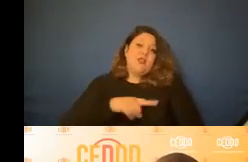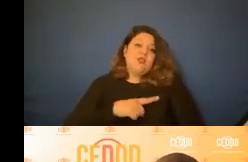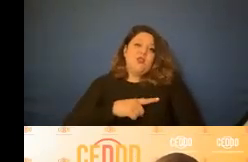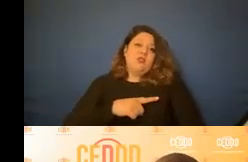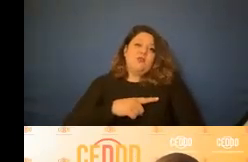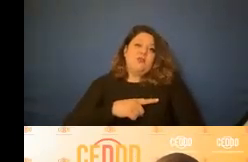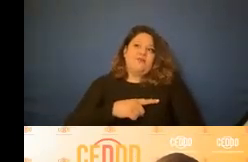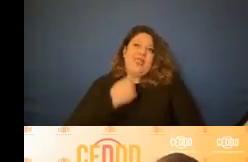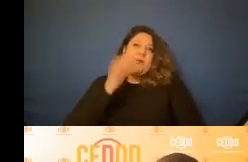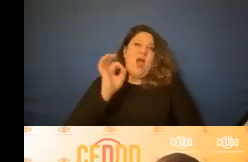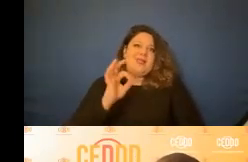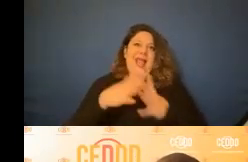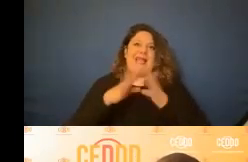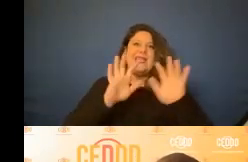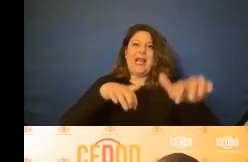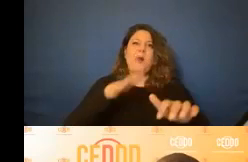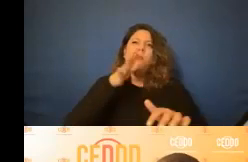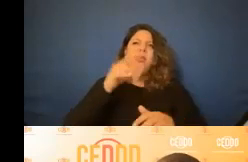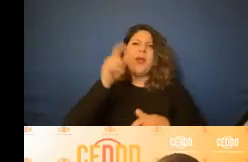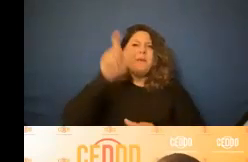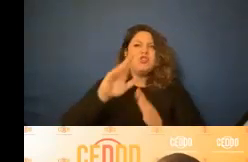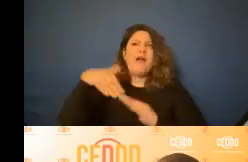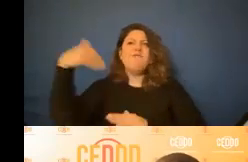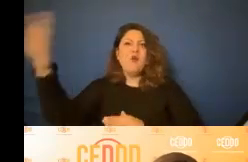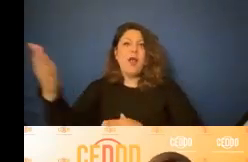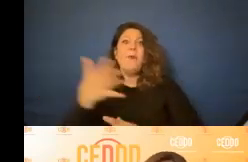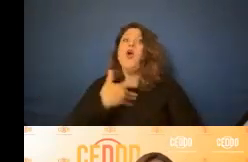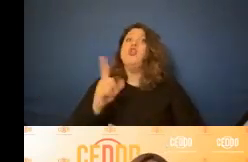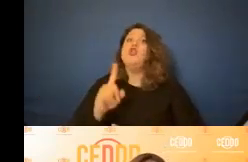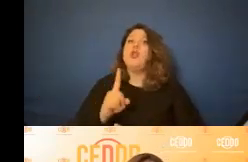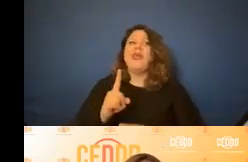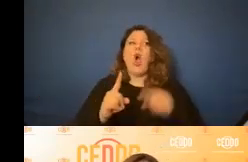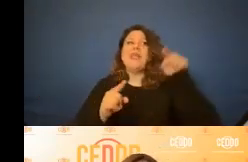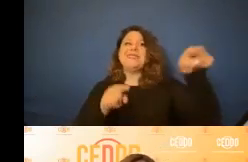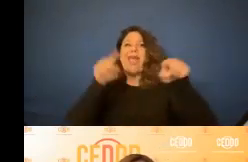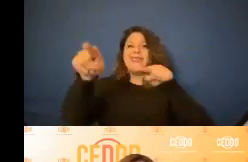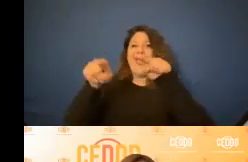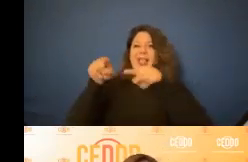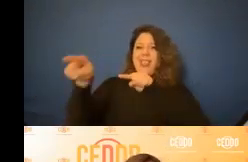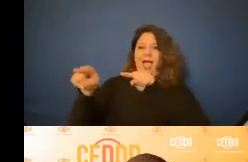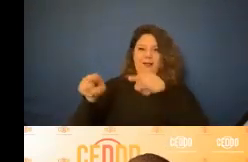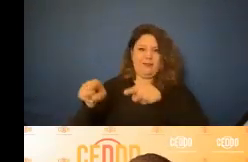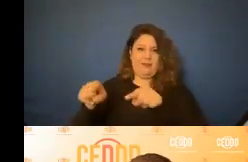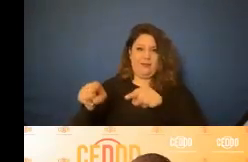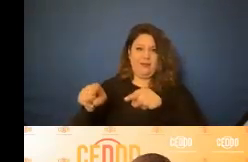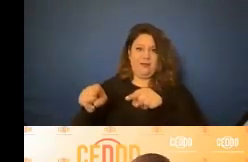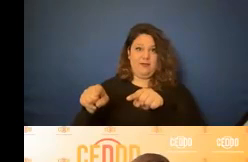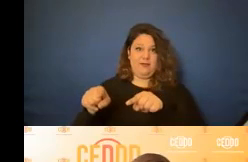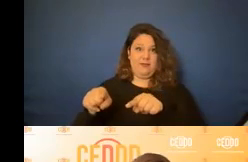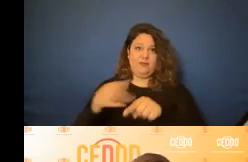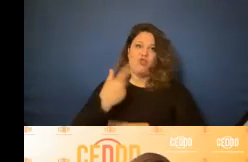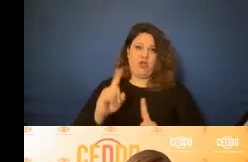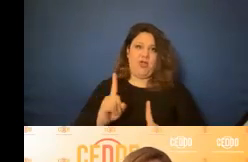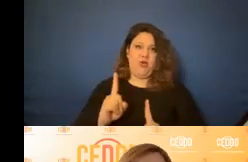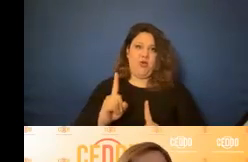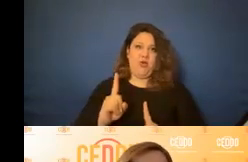centro? Porque lo que no quiero es señalar a nadie. ¿Por qué no quiero señalar a nadie? Porque en cuanto el agresor se sienta